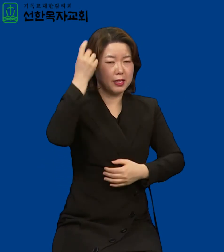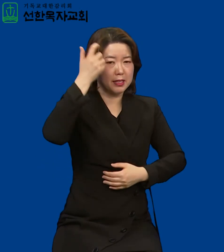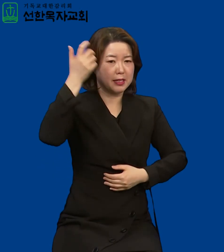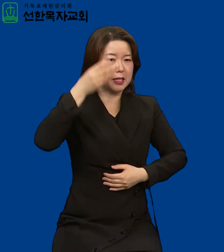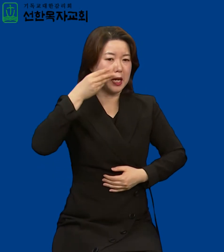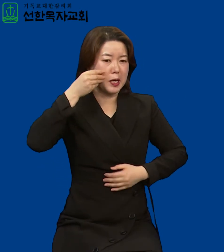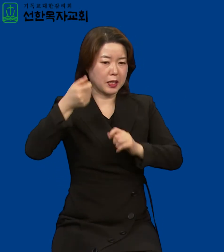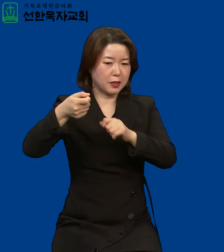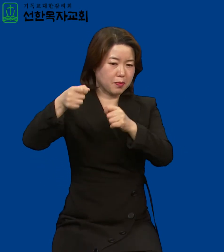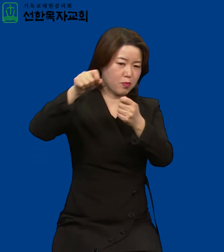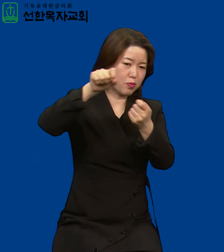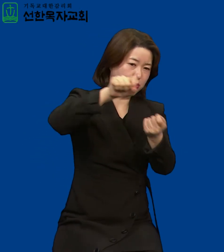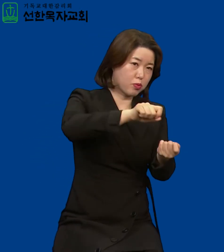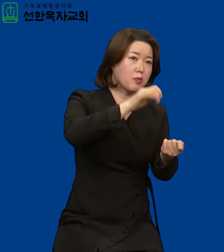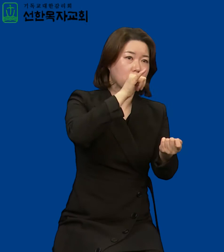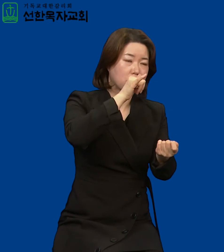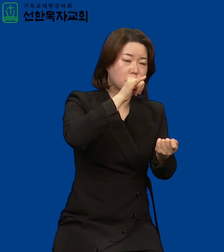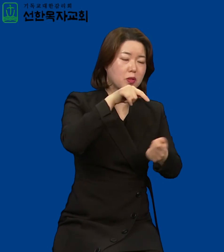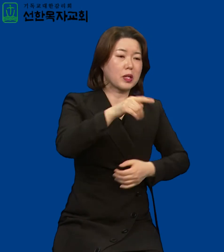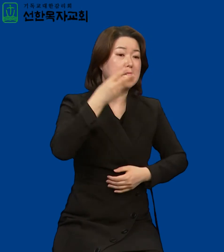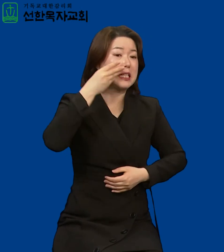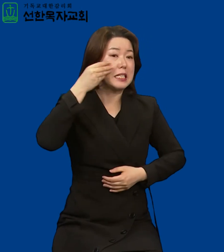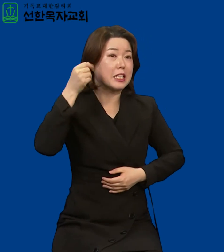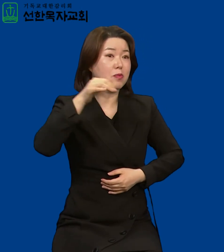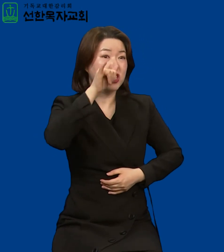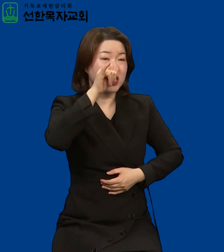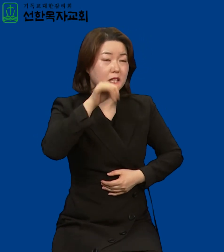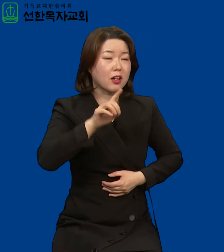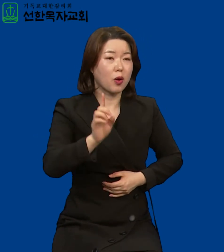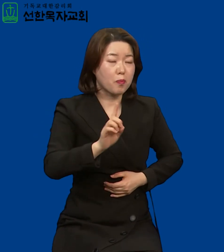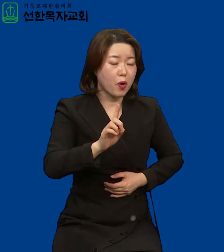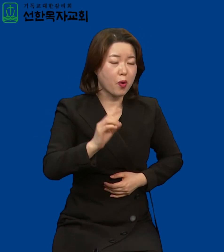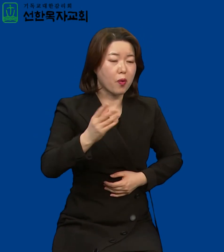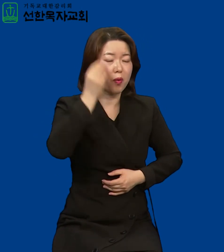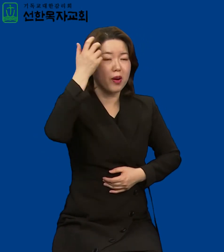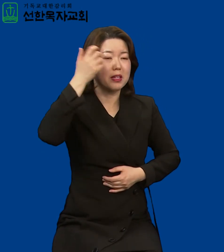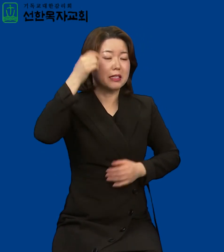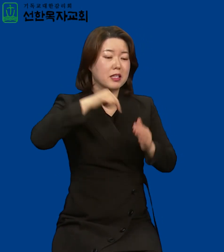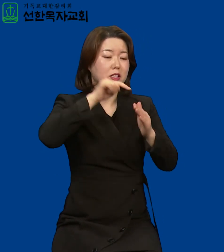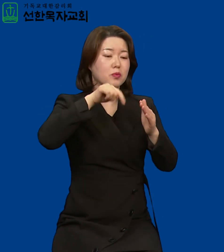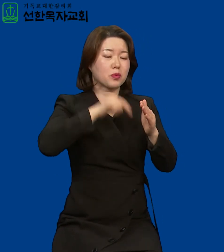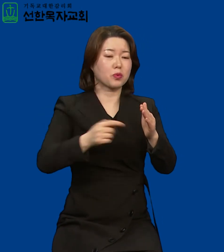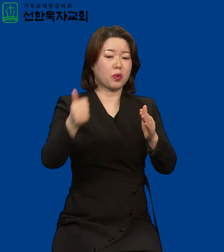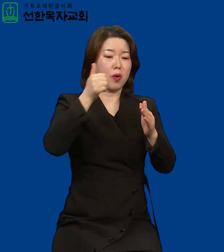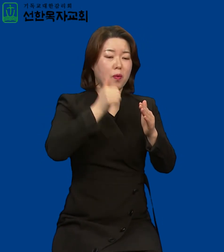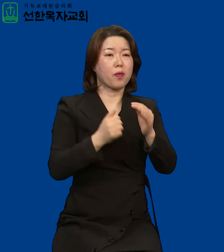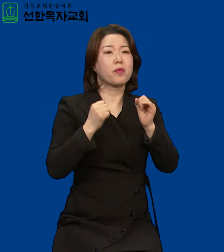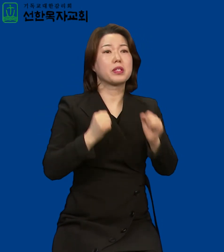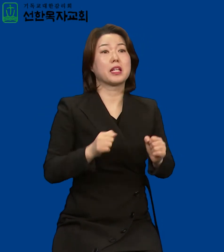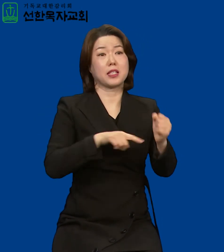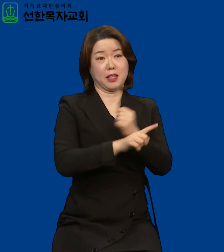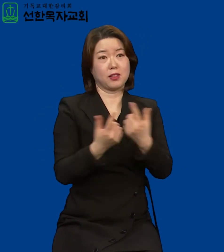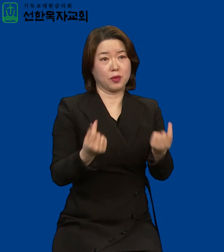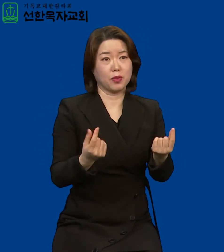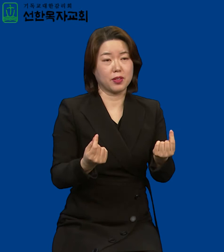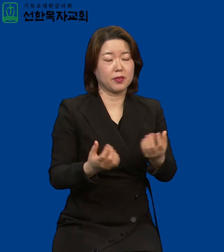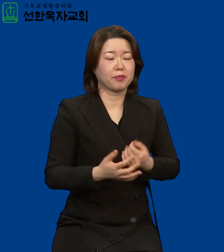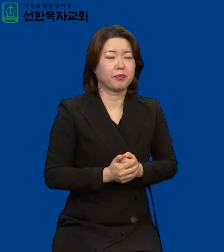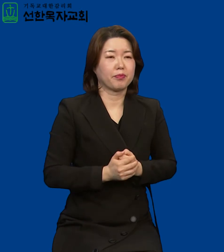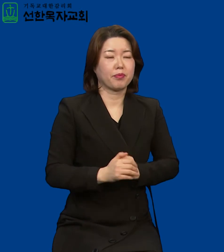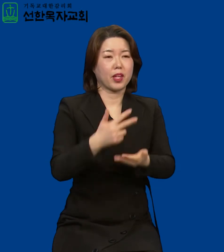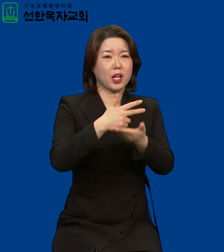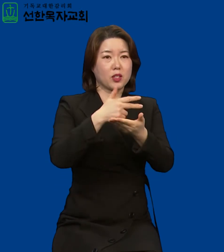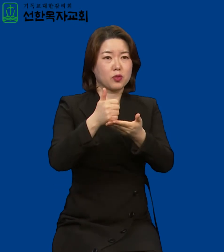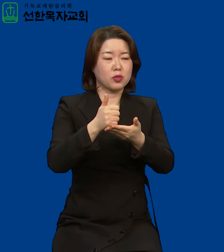부음이 그에게 있어서, 이 기름 부음이 있다는 말은 성령이 그 사람 속에 계신다는 거예요.